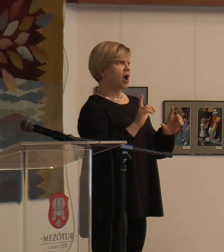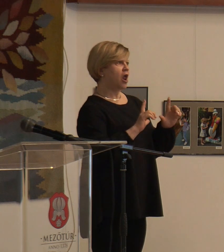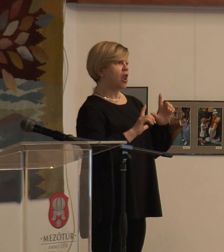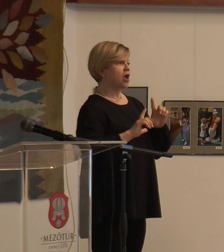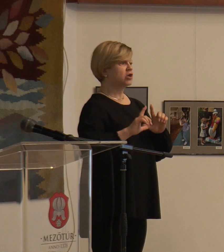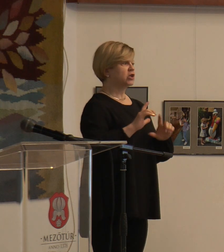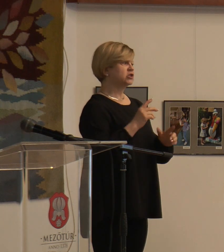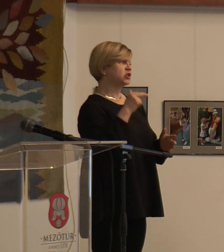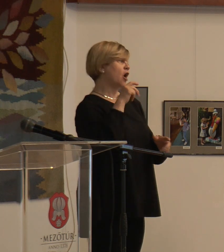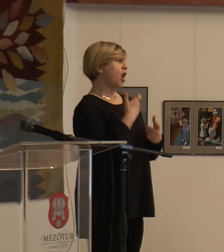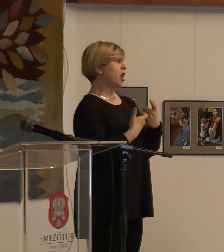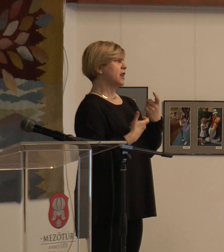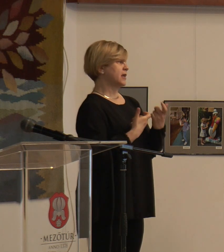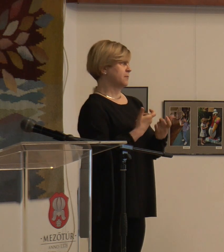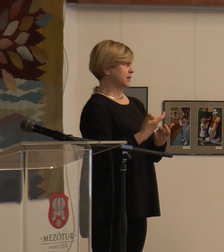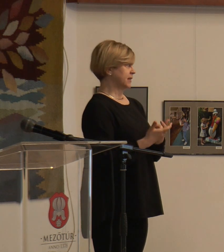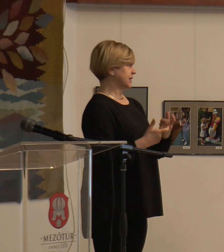lassabb is már a lépted.